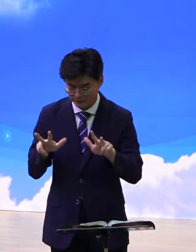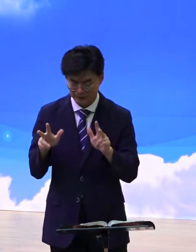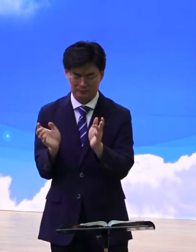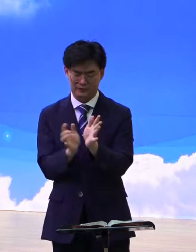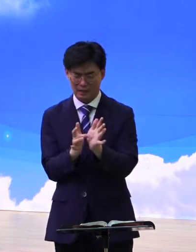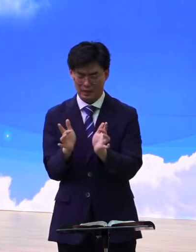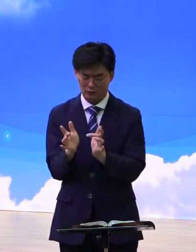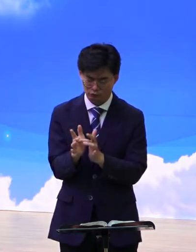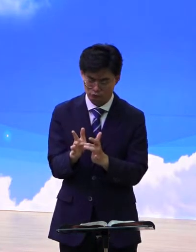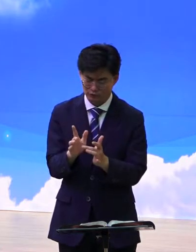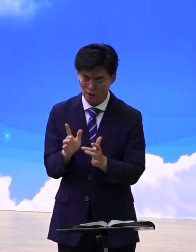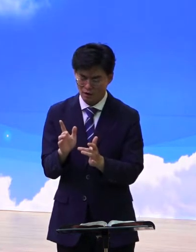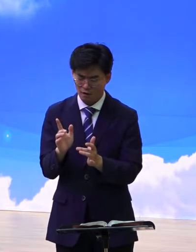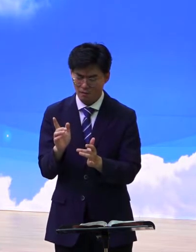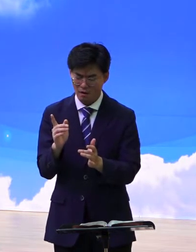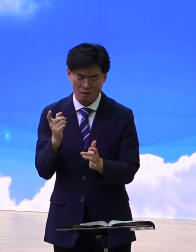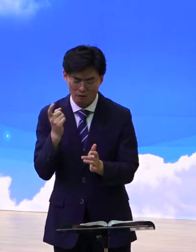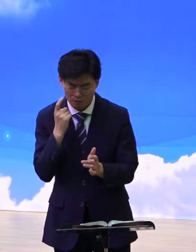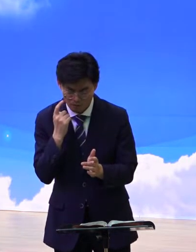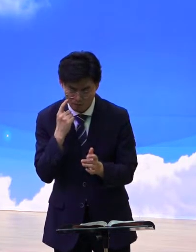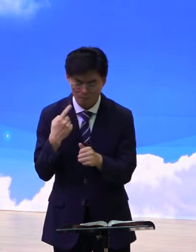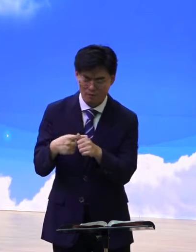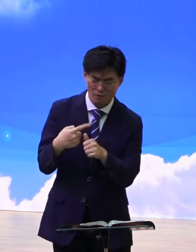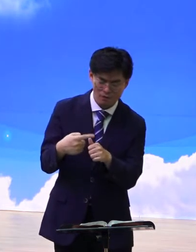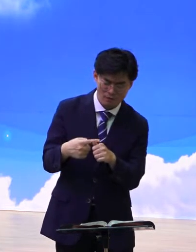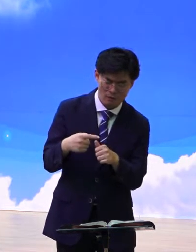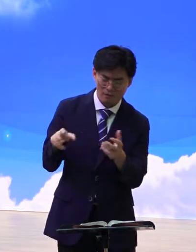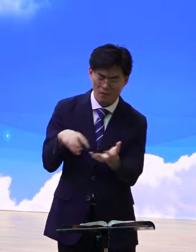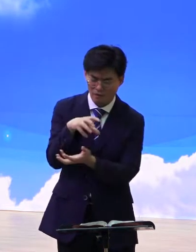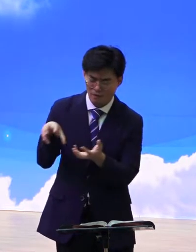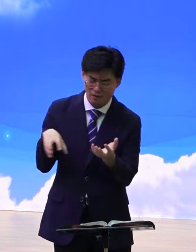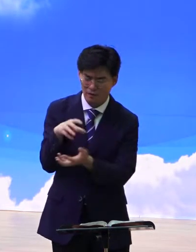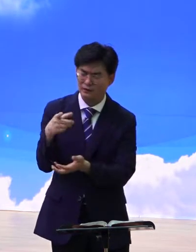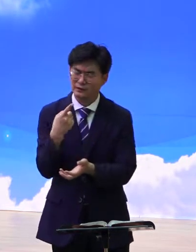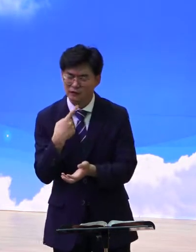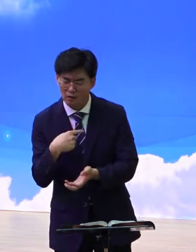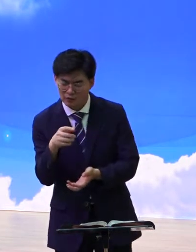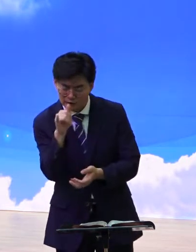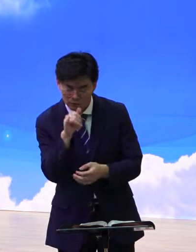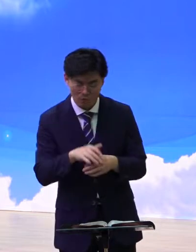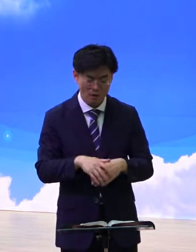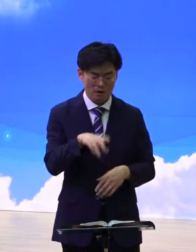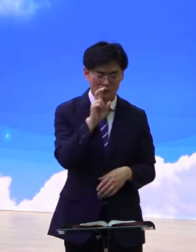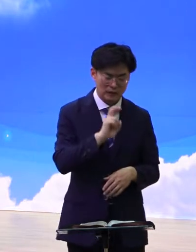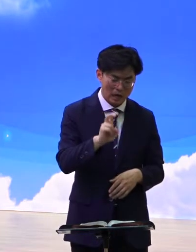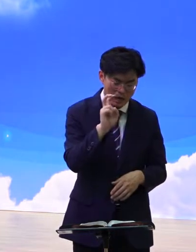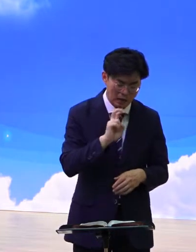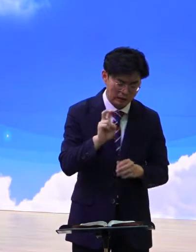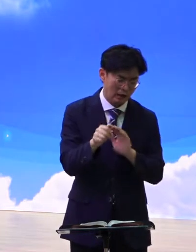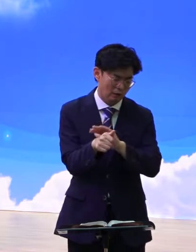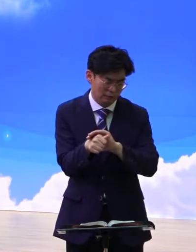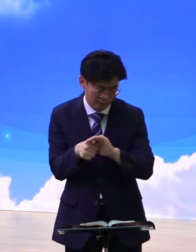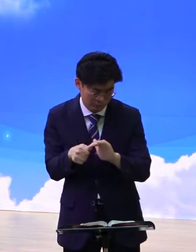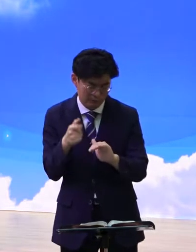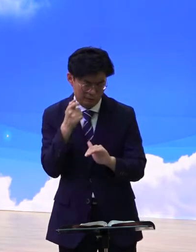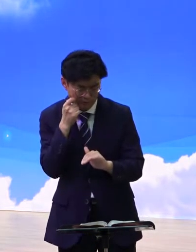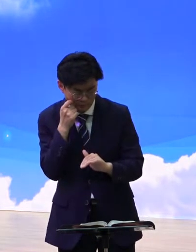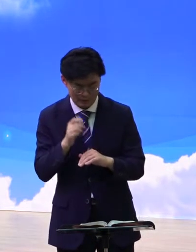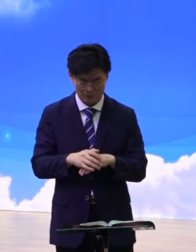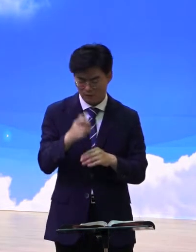모이는 것이 코로나 전쟁의 원흉이며 찬양하고 기도하는 것이 마치 범죄인 양 보도하는 여론